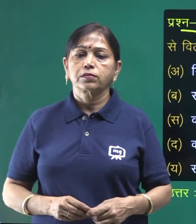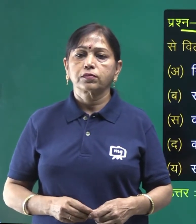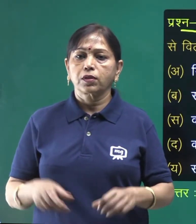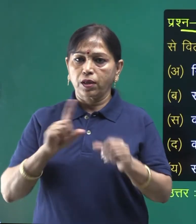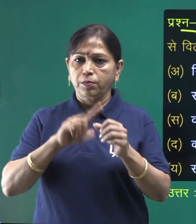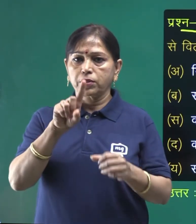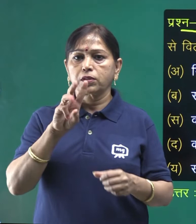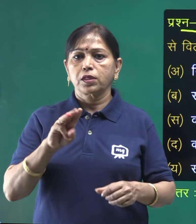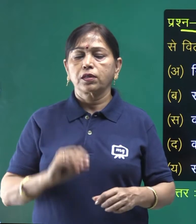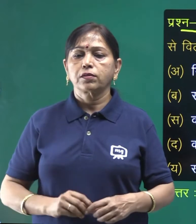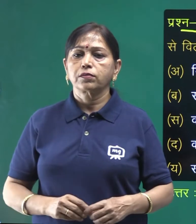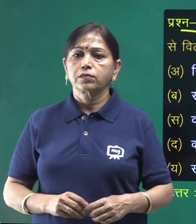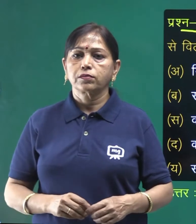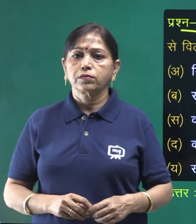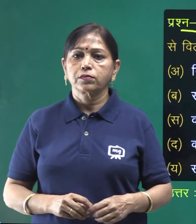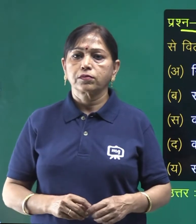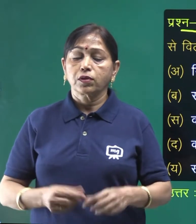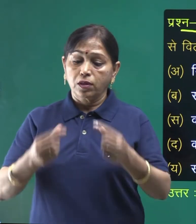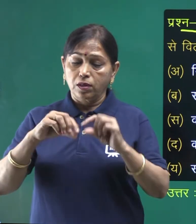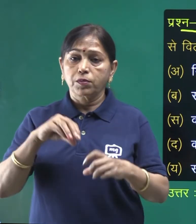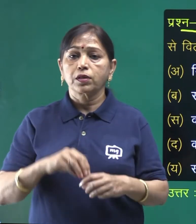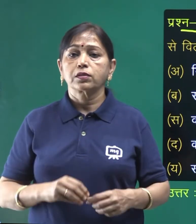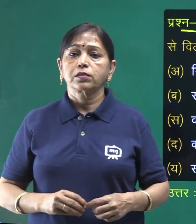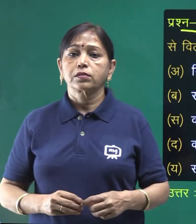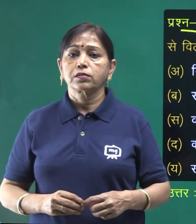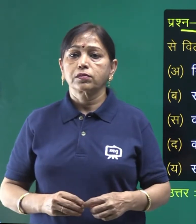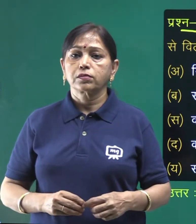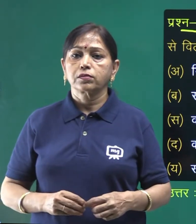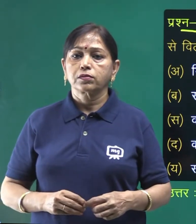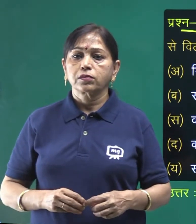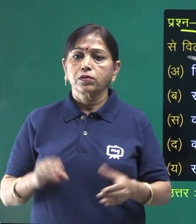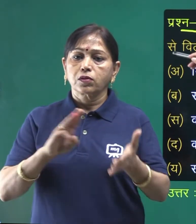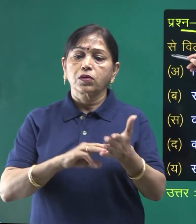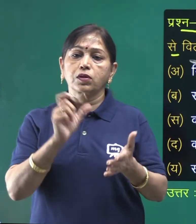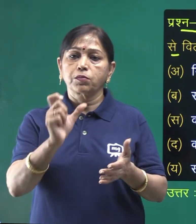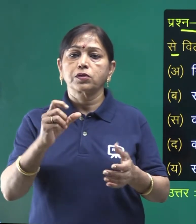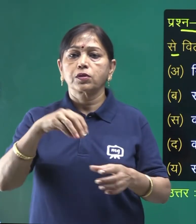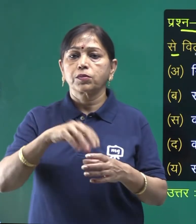प्रश्न 13, निम्नलिखित मिश्रणों में से